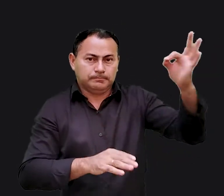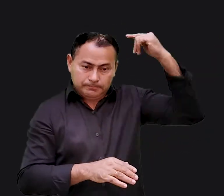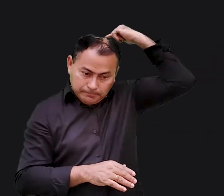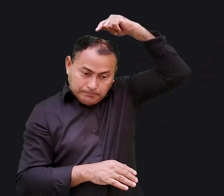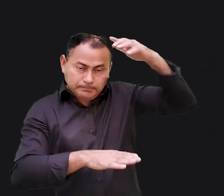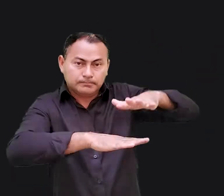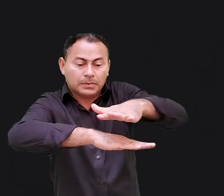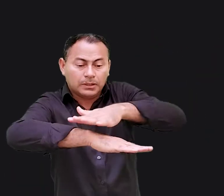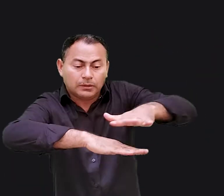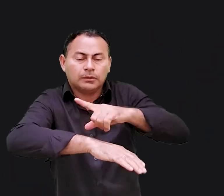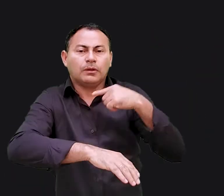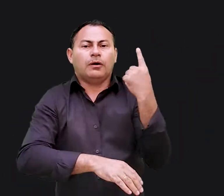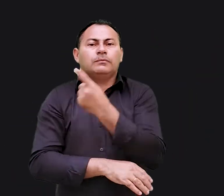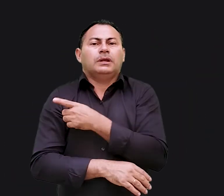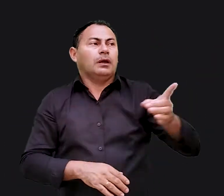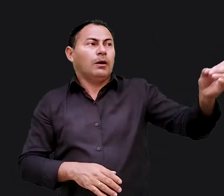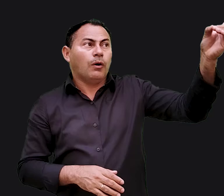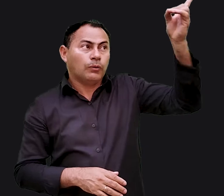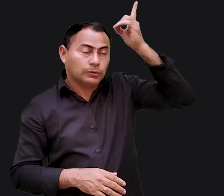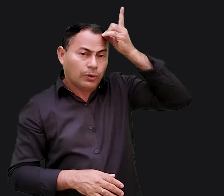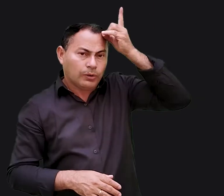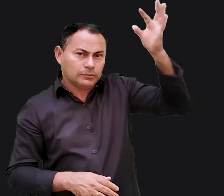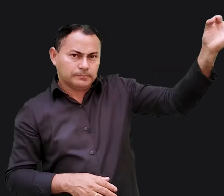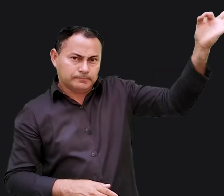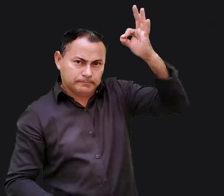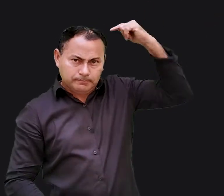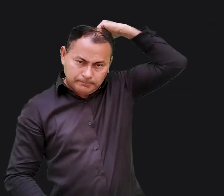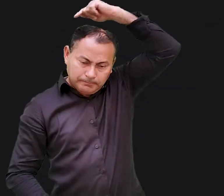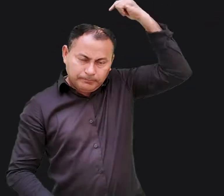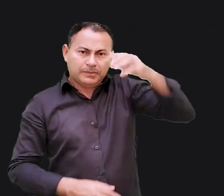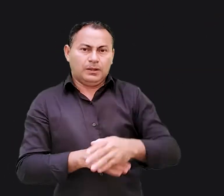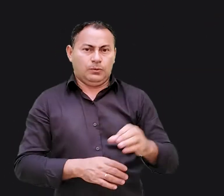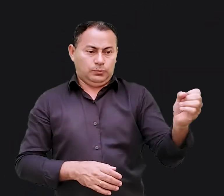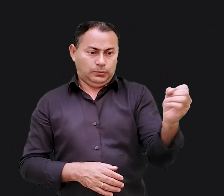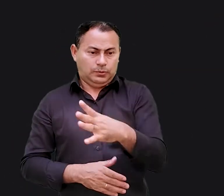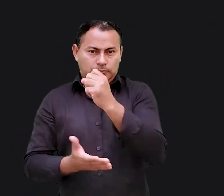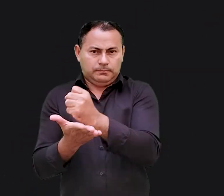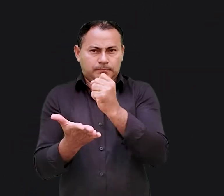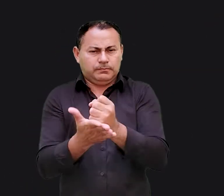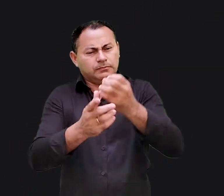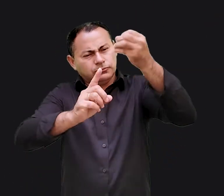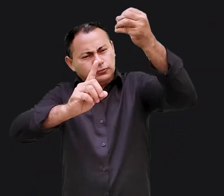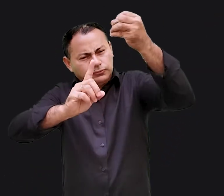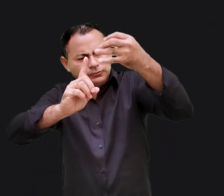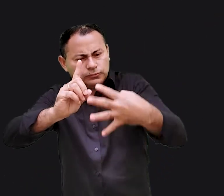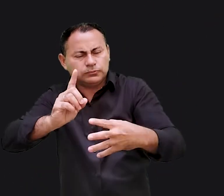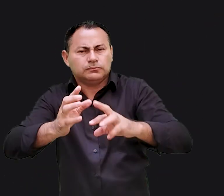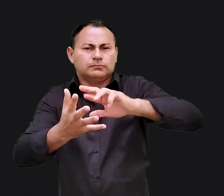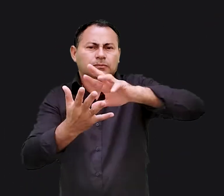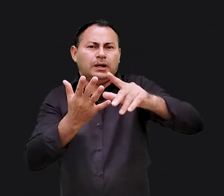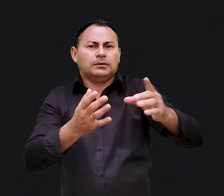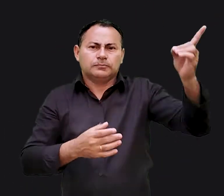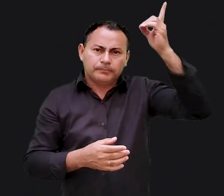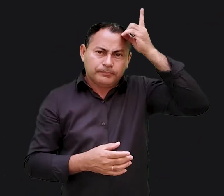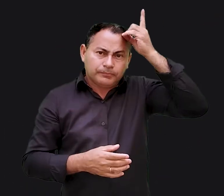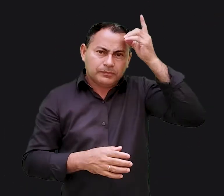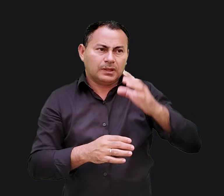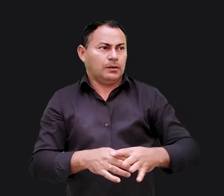Santo sobre nós são os chamados dons do Espírito. O Novo Testamento descreve vários desses dons. O